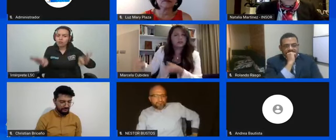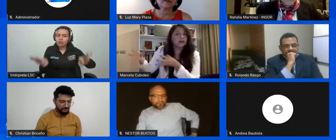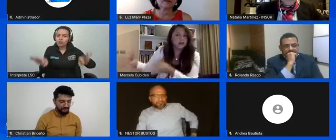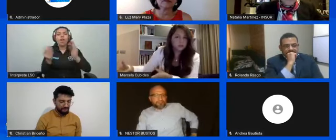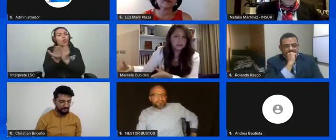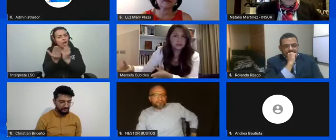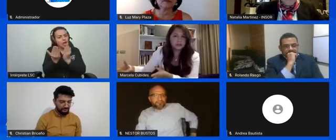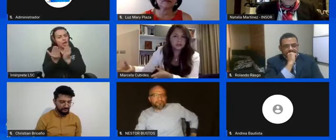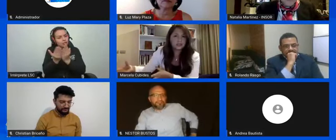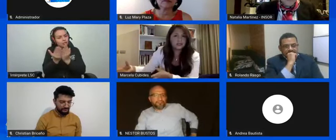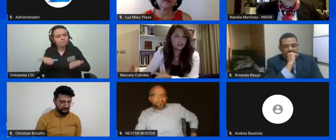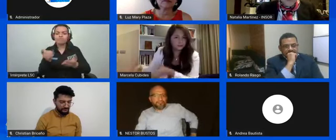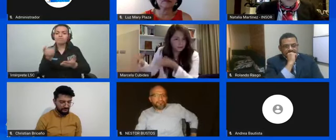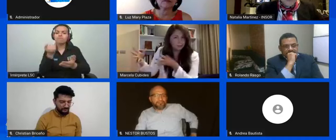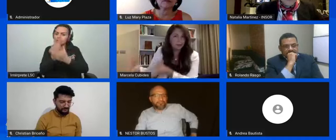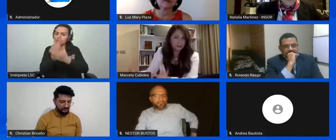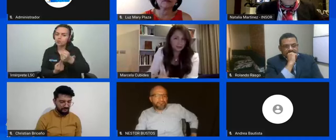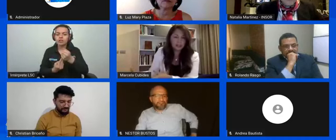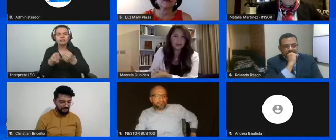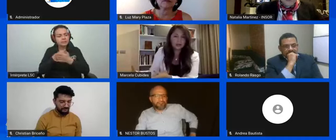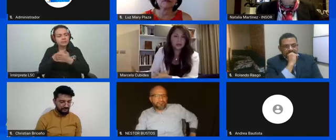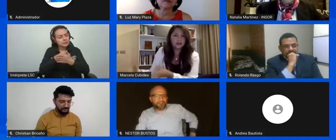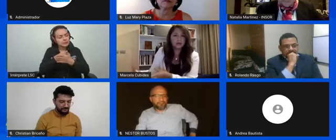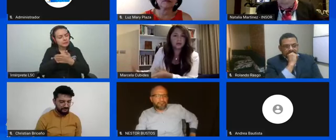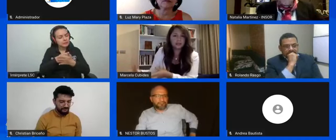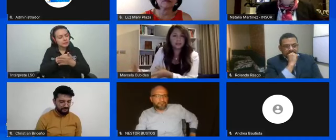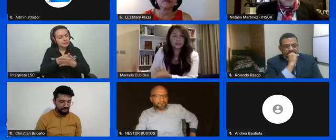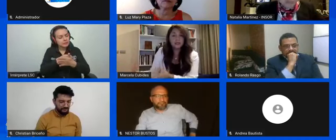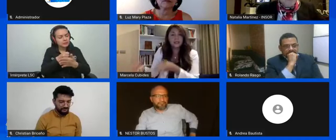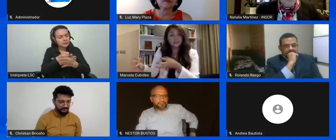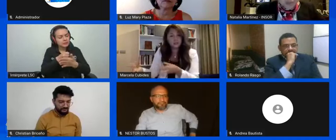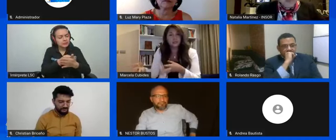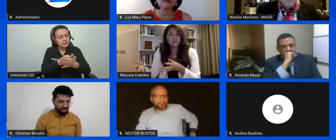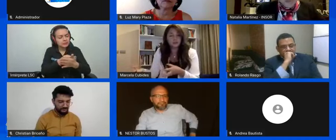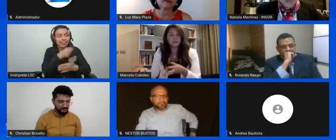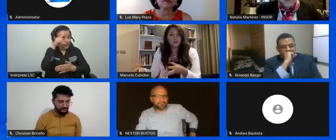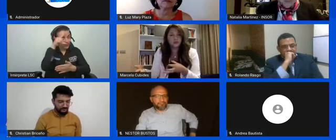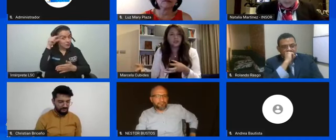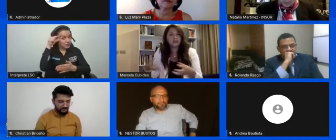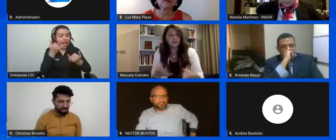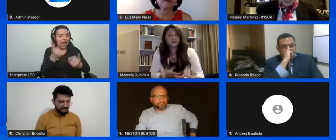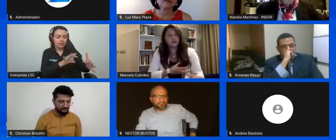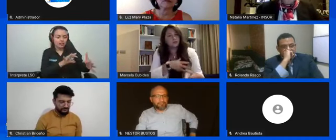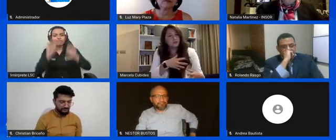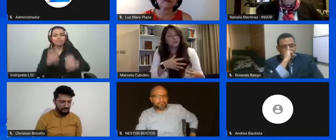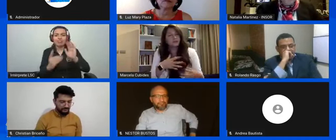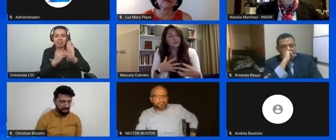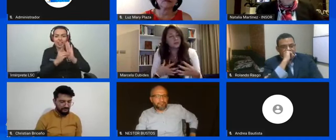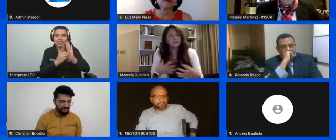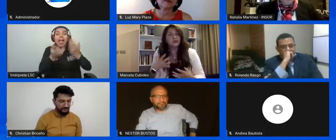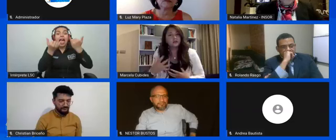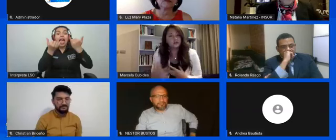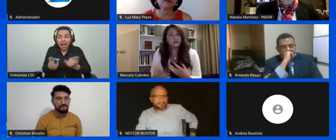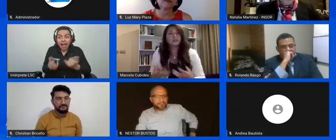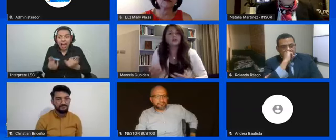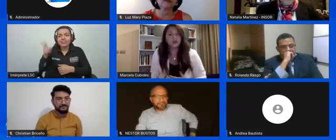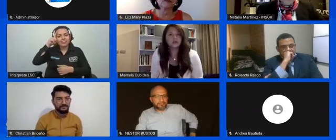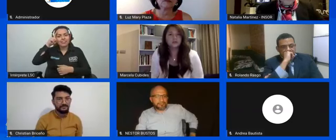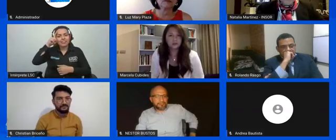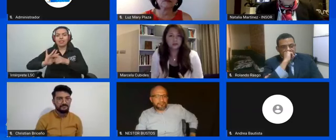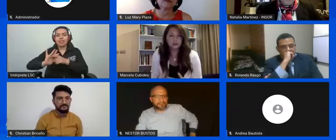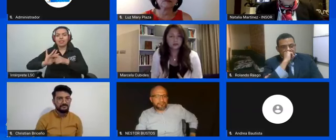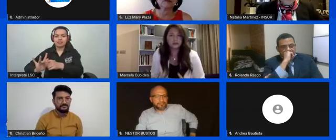y el trabajo que tú estás haciendo, Natalia, de implementarlo adecuadamente. Entonces eso es muy interesante cómo se construye